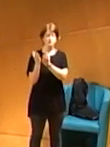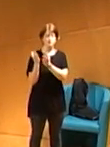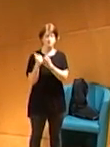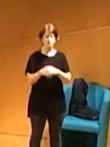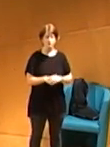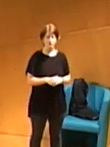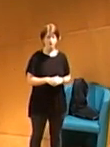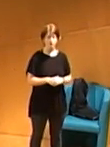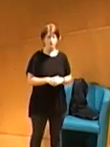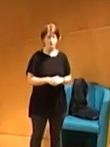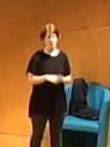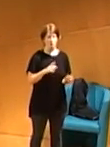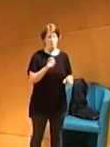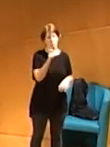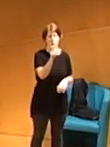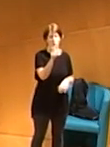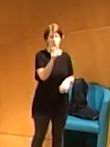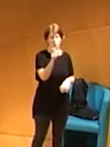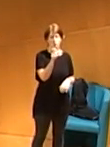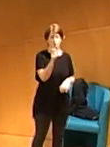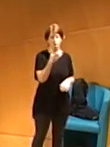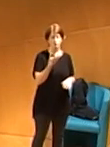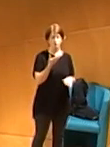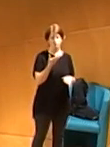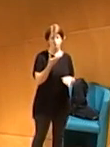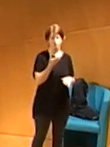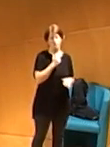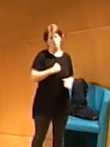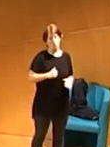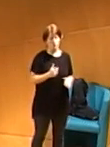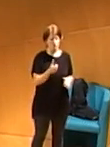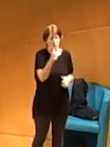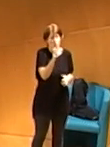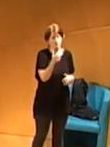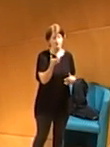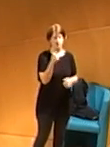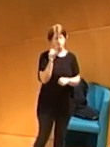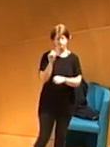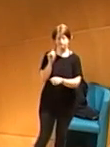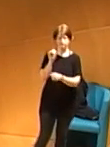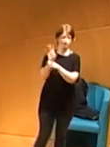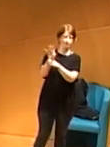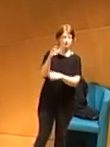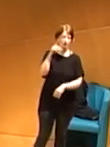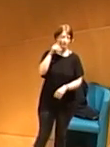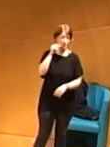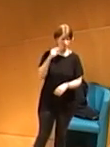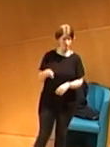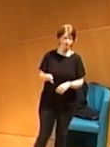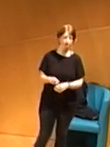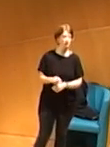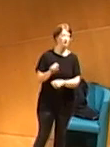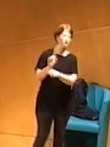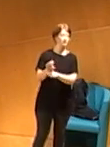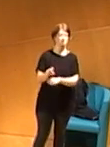Bon, c'est fort, ce que je vais dire. Rejet mépris un peu de son père qui ne fait rien, qui est toujours couché, fatigué, gna gna. C'est compliqué,